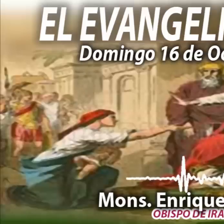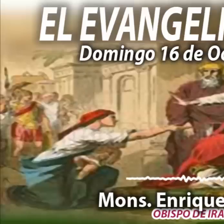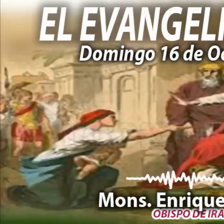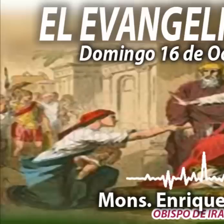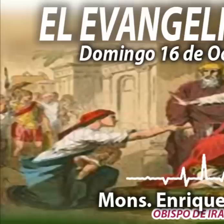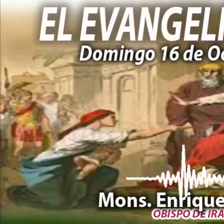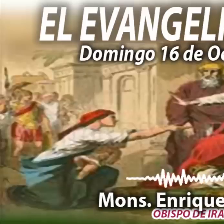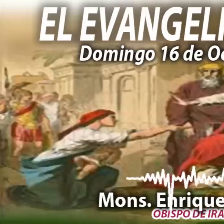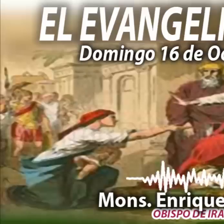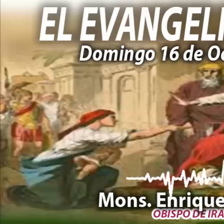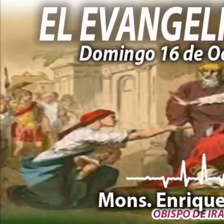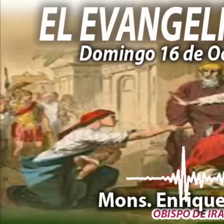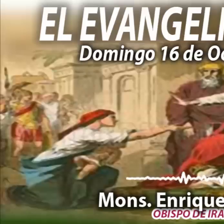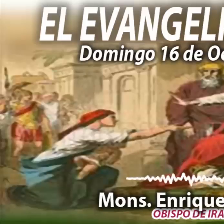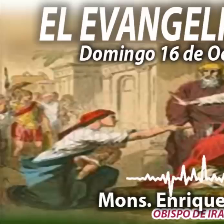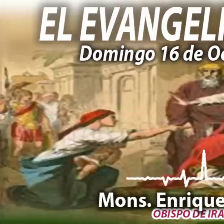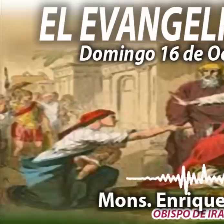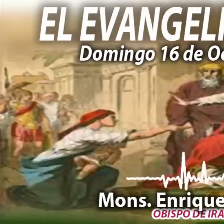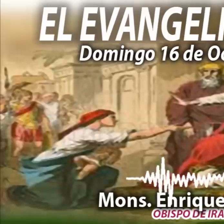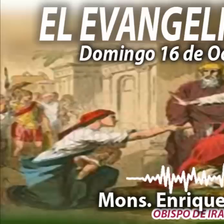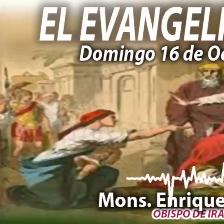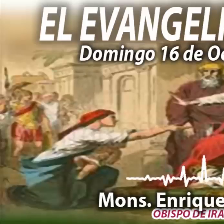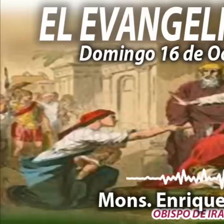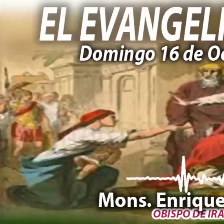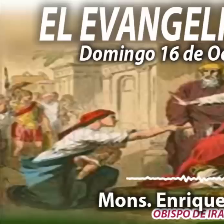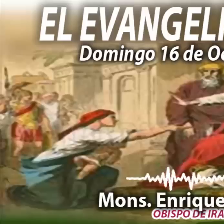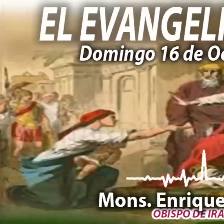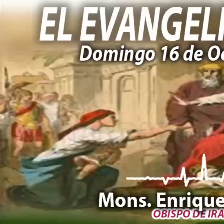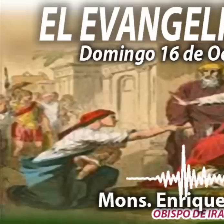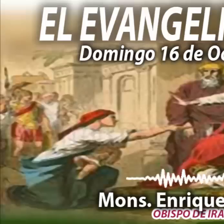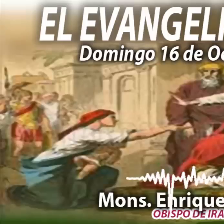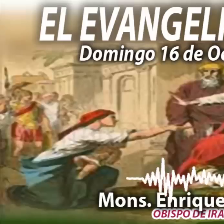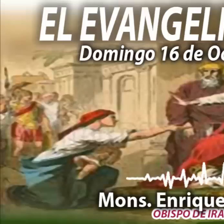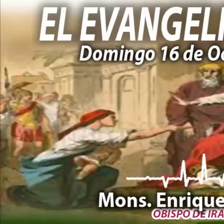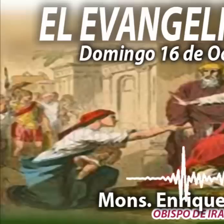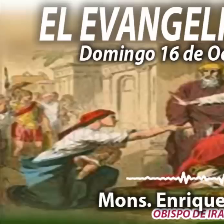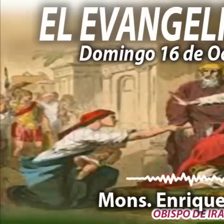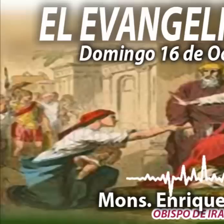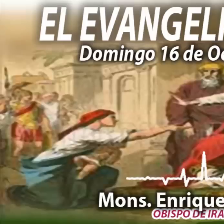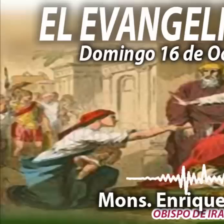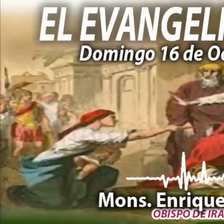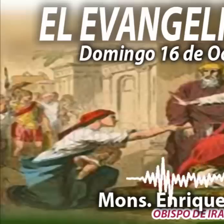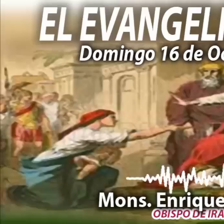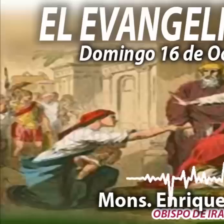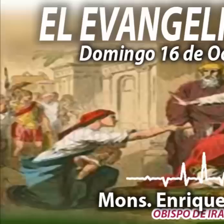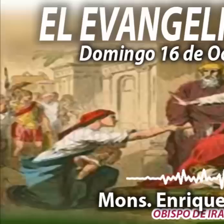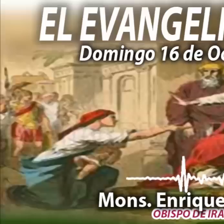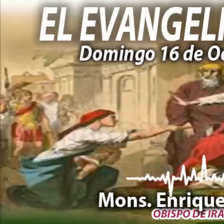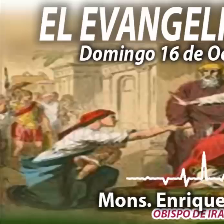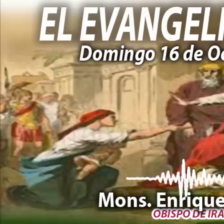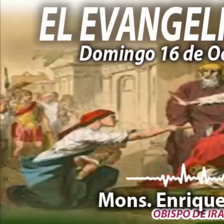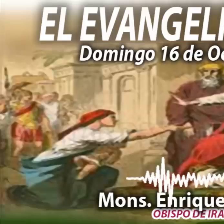El Evangelio del Día, en voz de Monseñor Enrique Díaz, a través de Radio María, voz